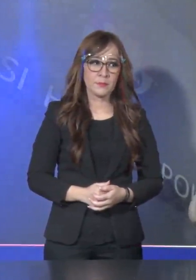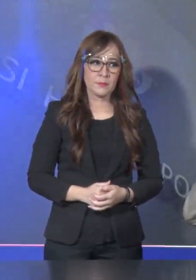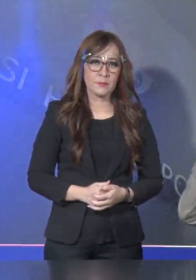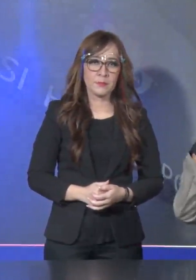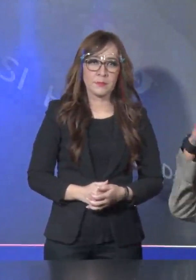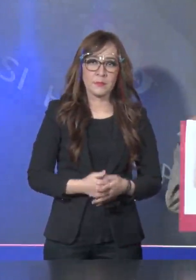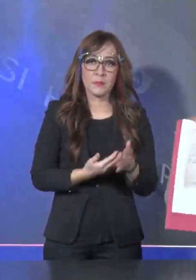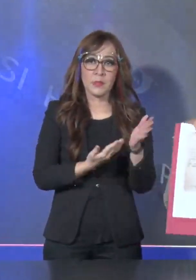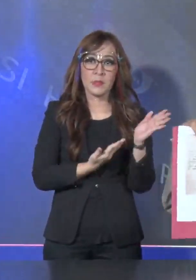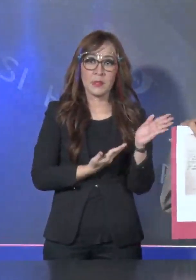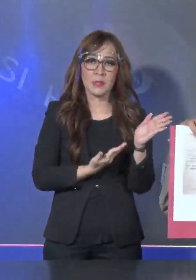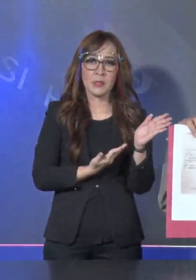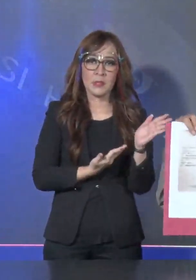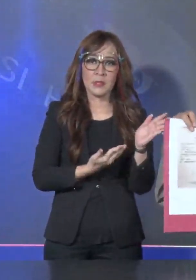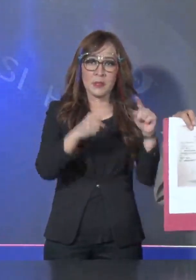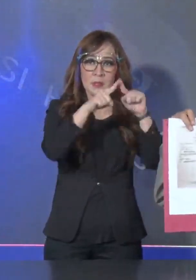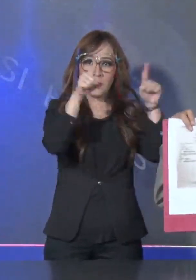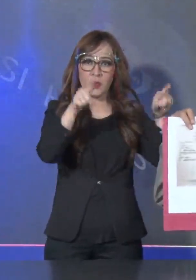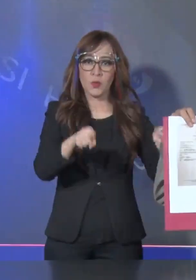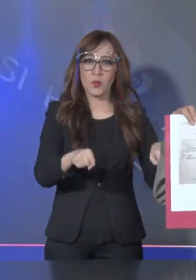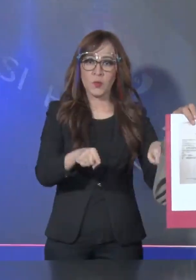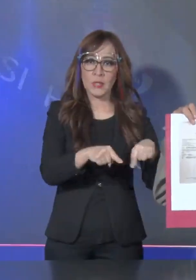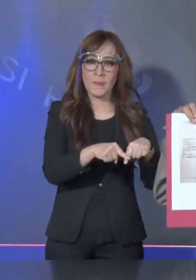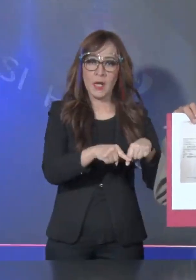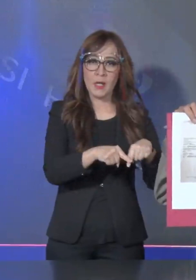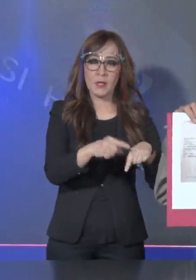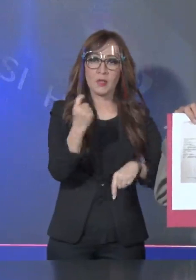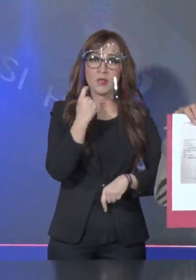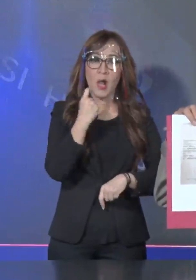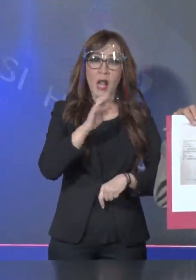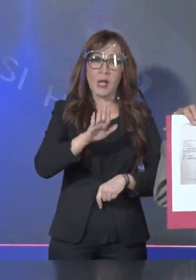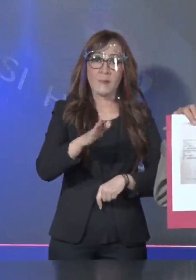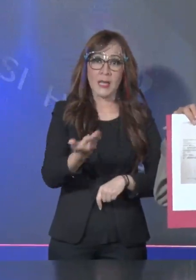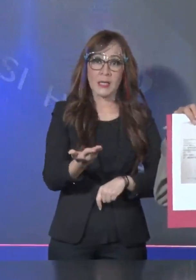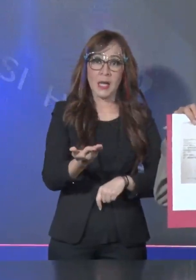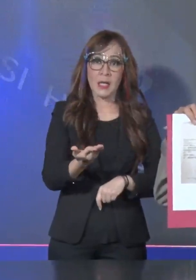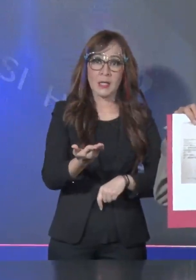kutipan akte kematian dari yang bersangkutan.